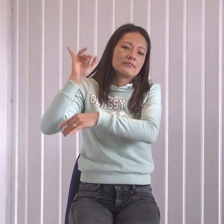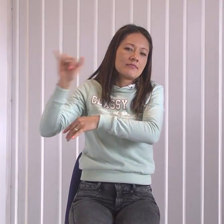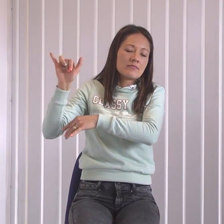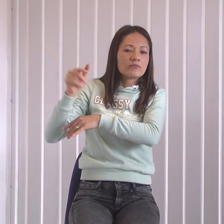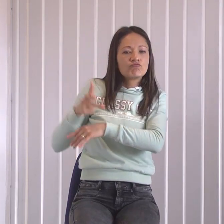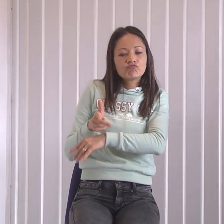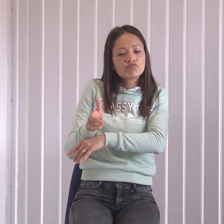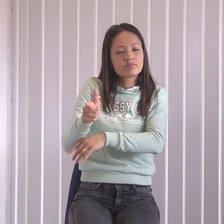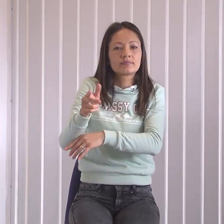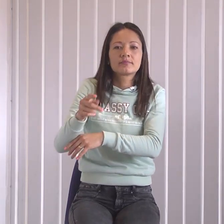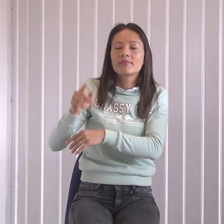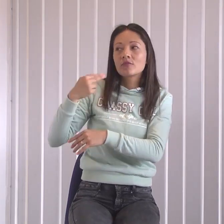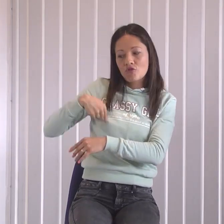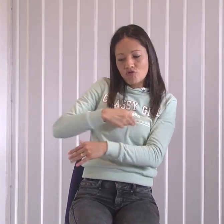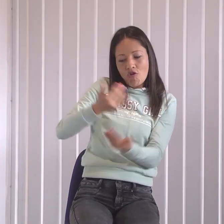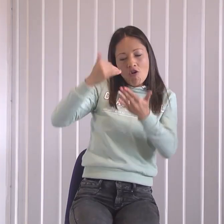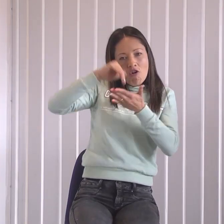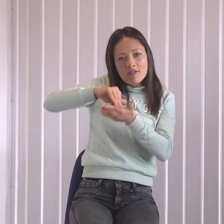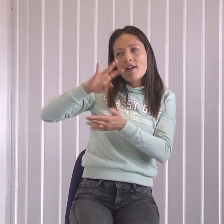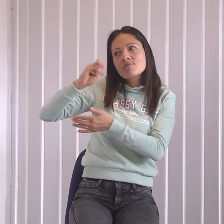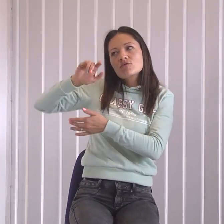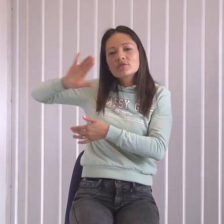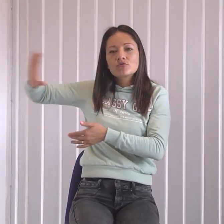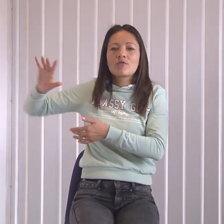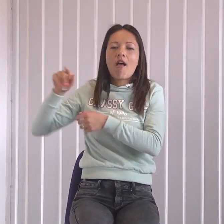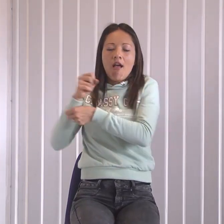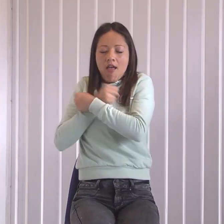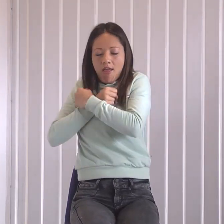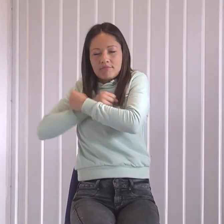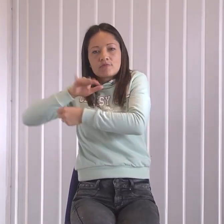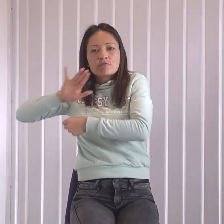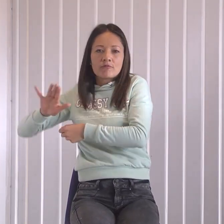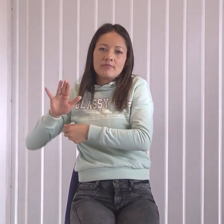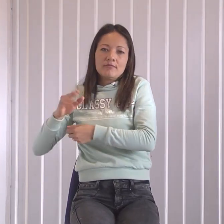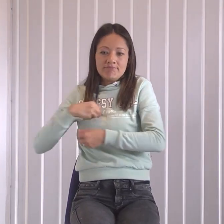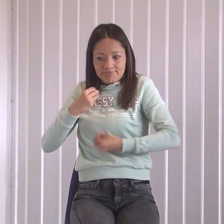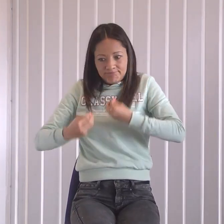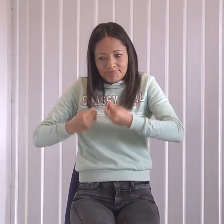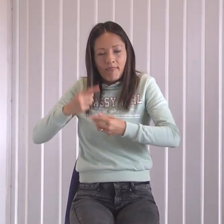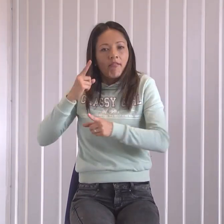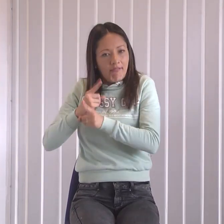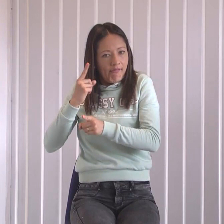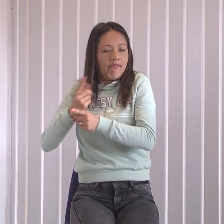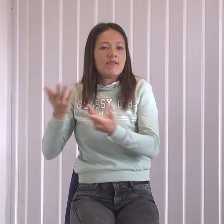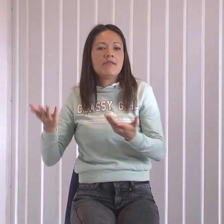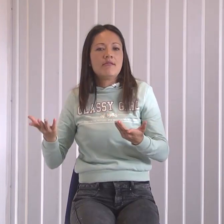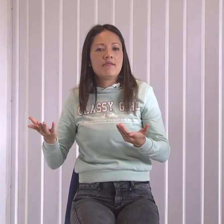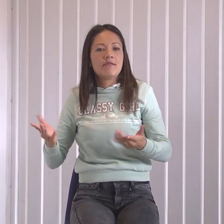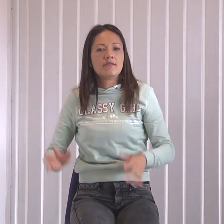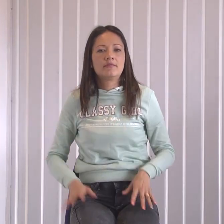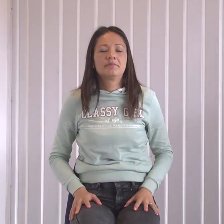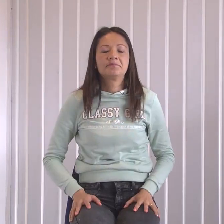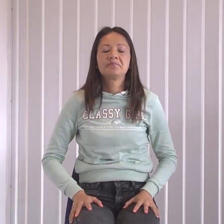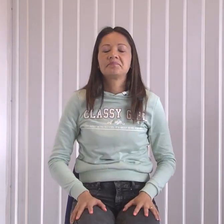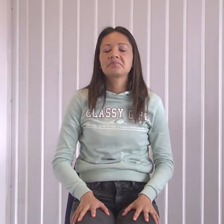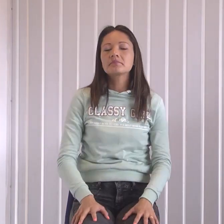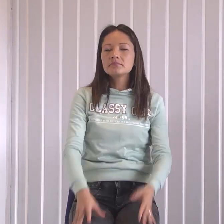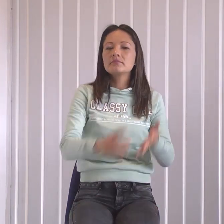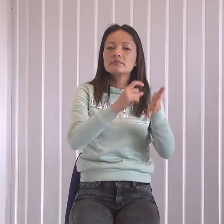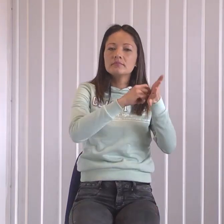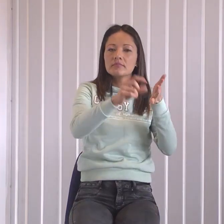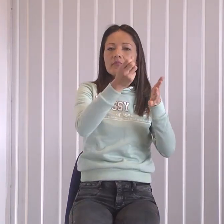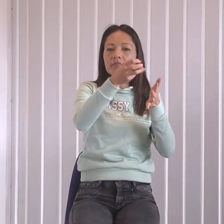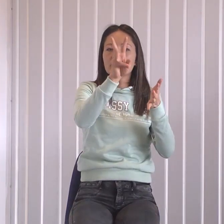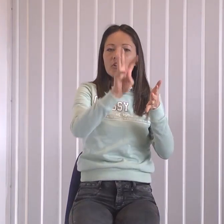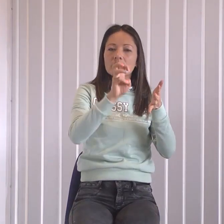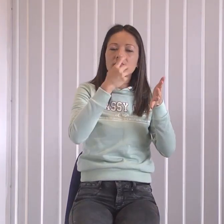volvamos a ser su esposa, su amada. Que actuemos como tal. Y dice el versículo 18,